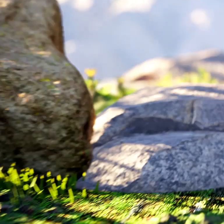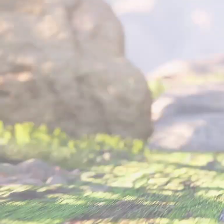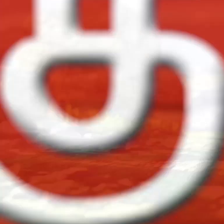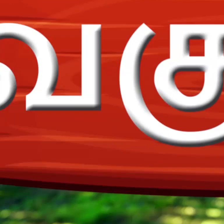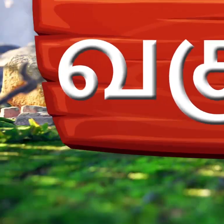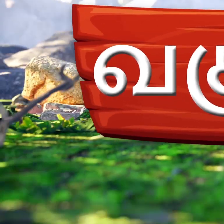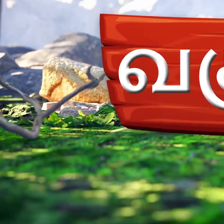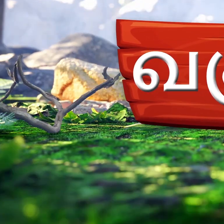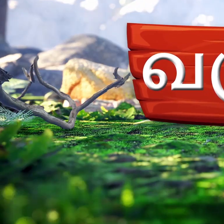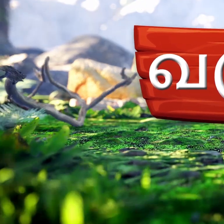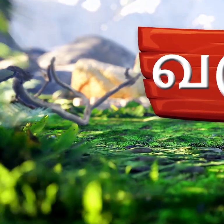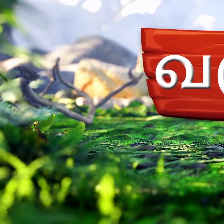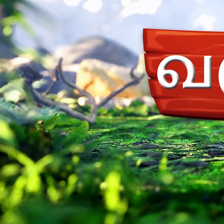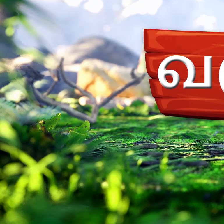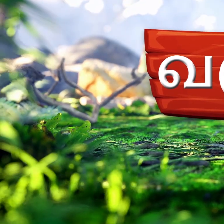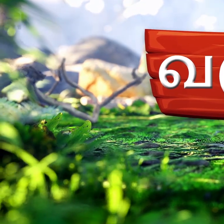வகுப்பு 3.